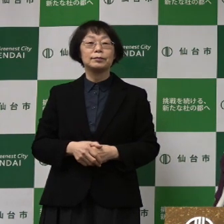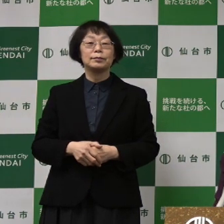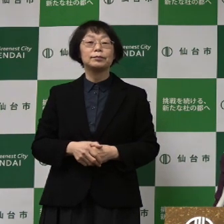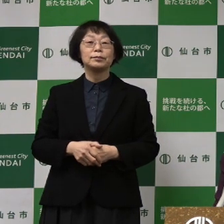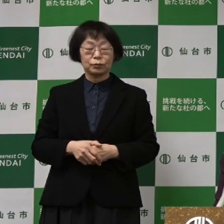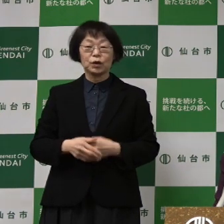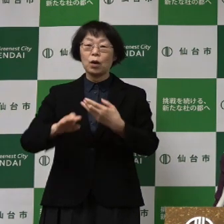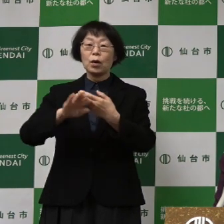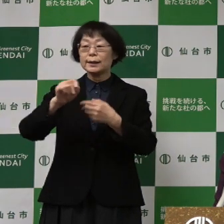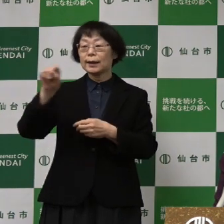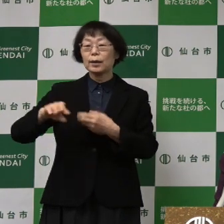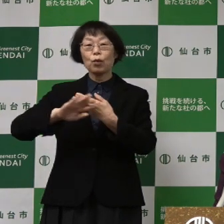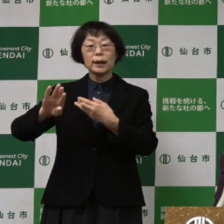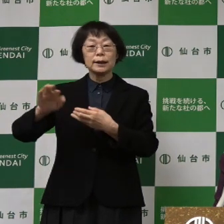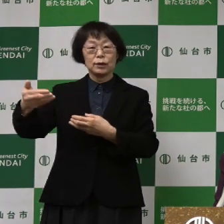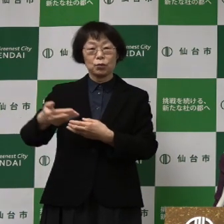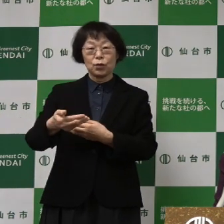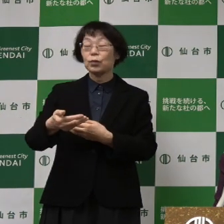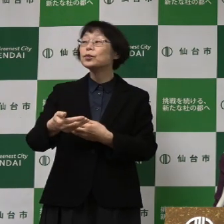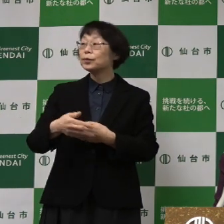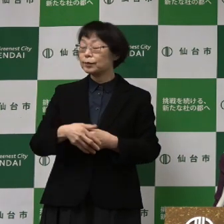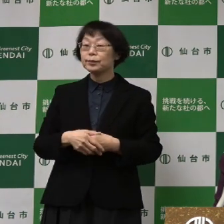はい、他にご質問いかがでしょうか。どうぞ。